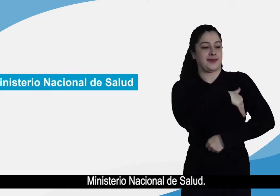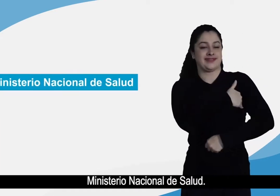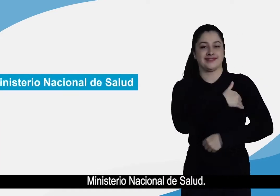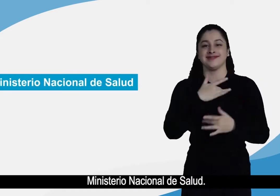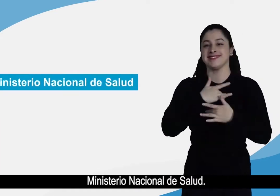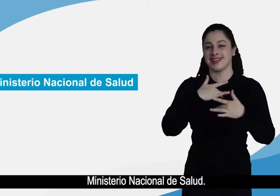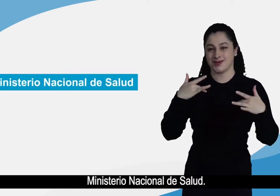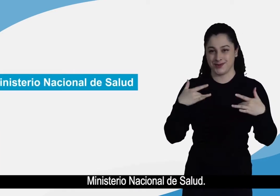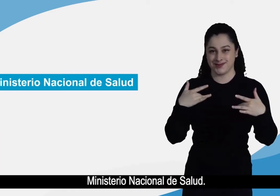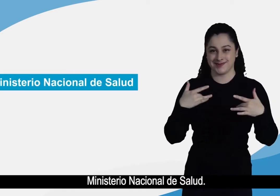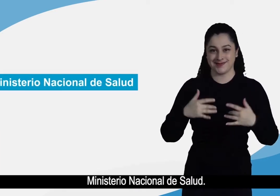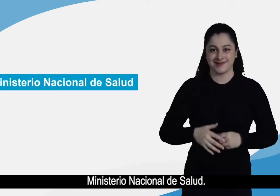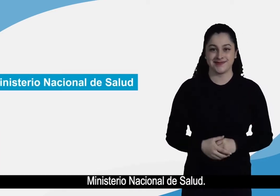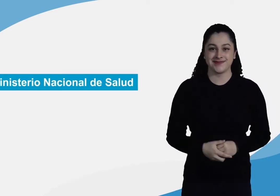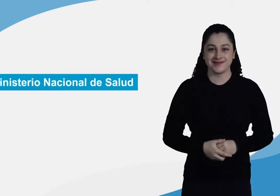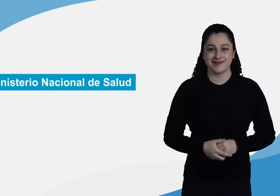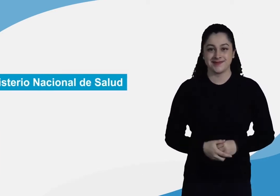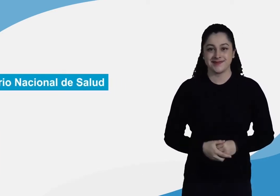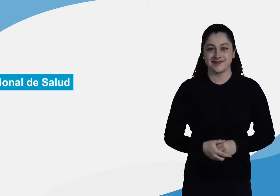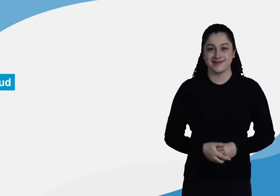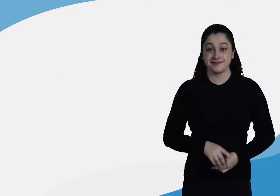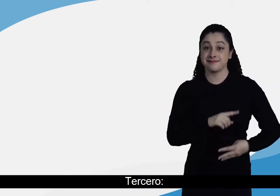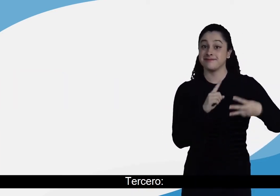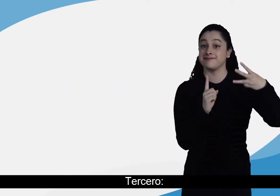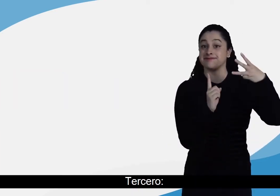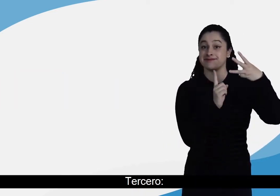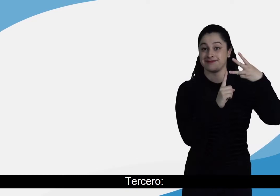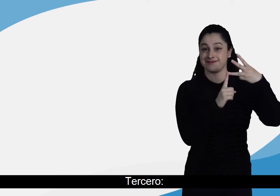Ministerio Nacional de Salud 3.